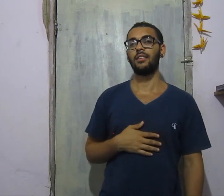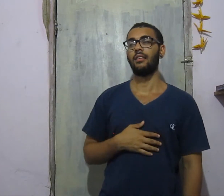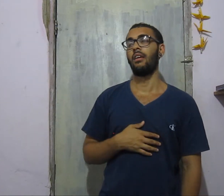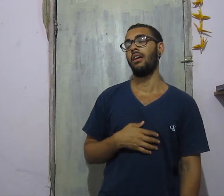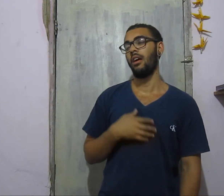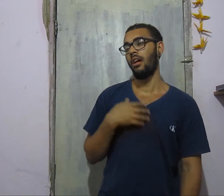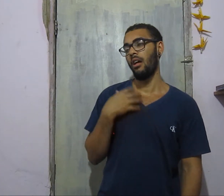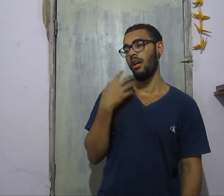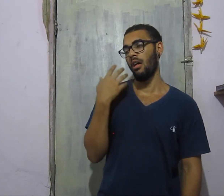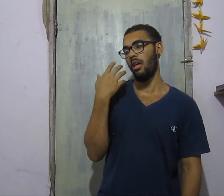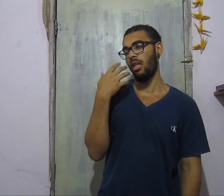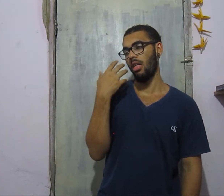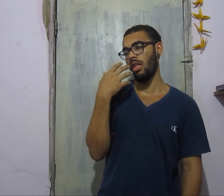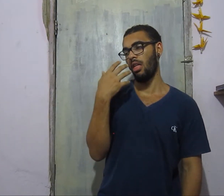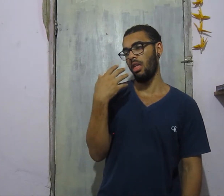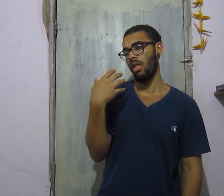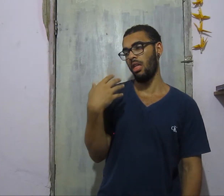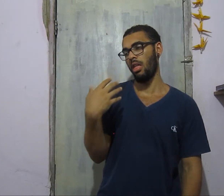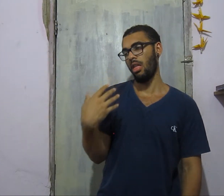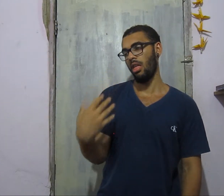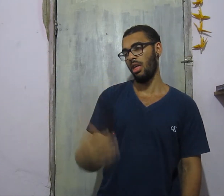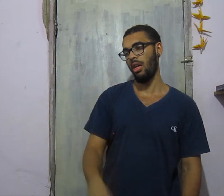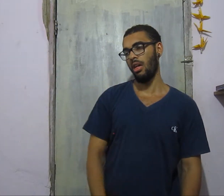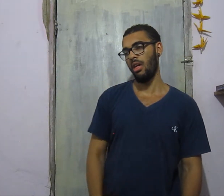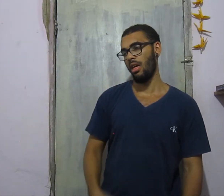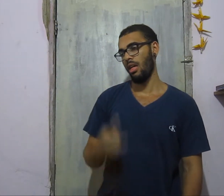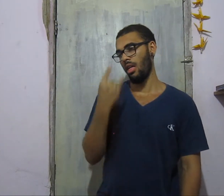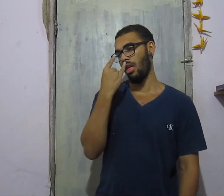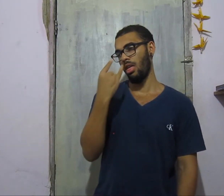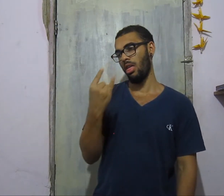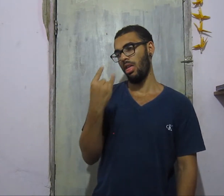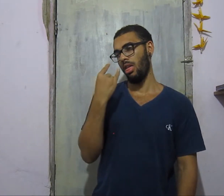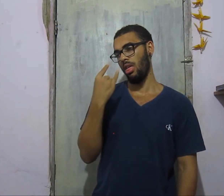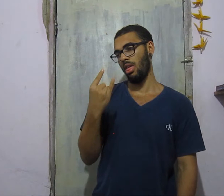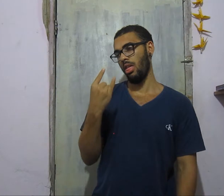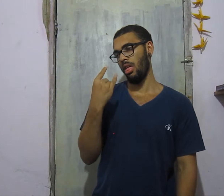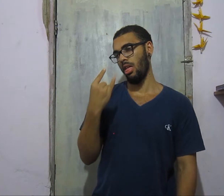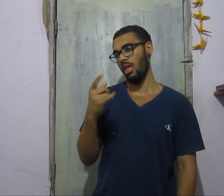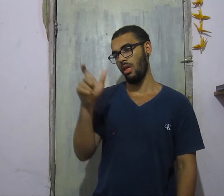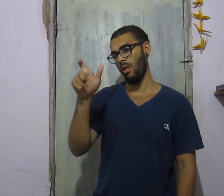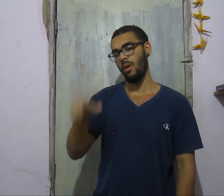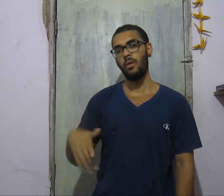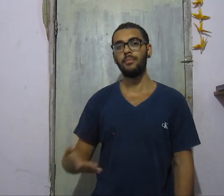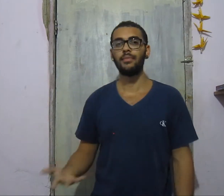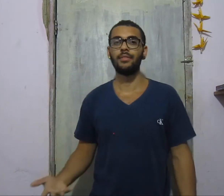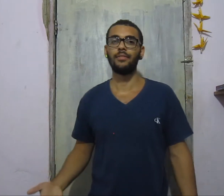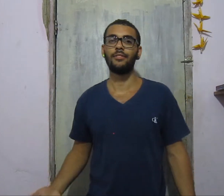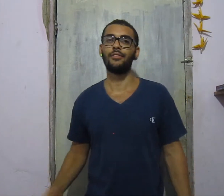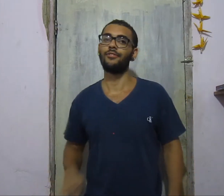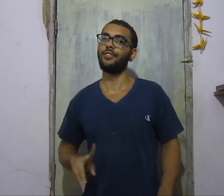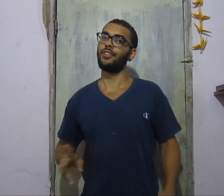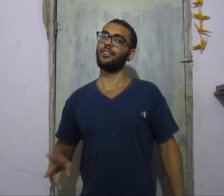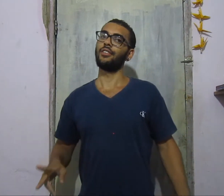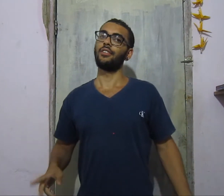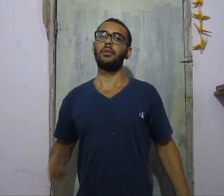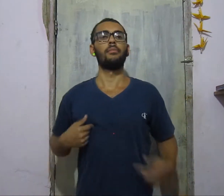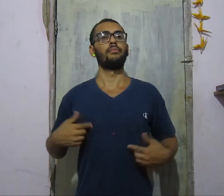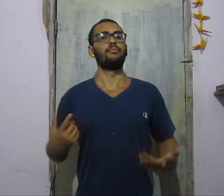ele, ela cai numa paixão assim que é avassaladora, mas inacreditável. Por